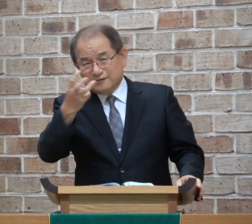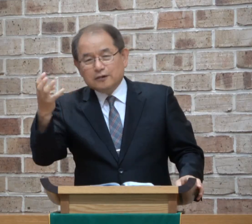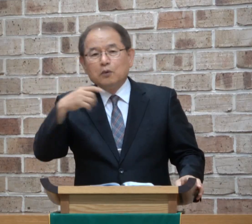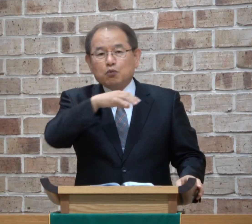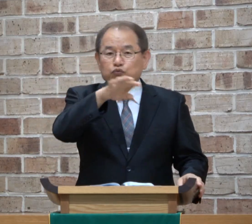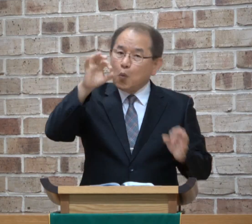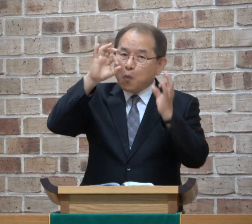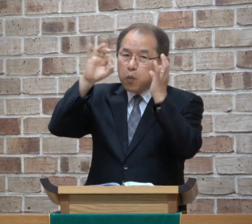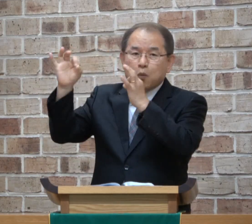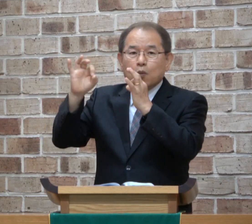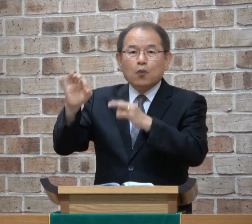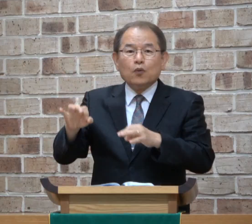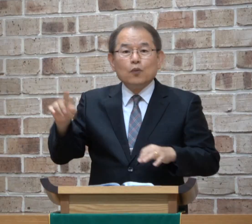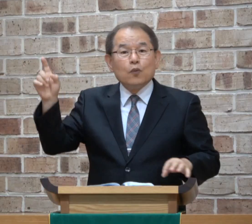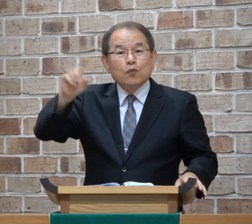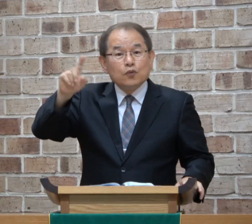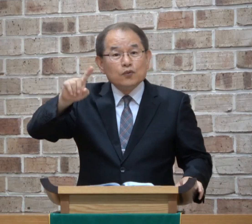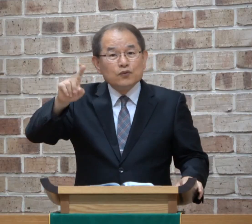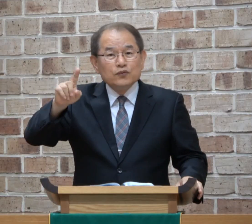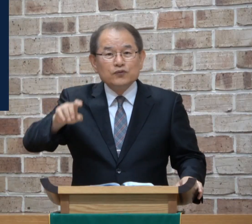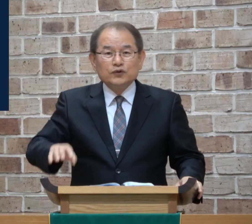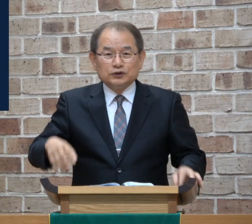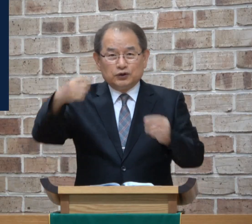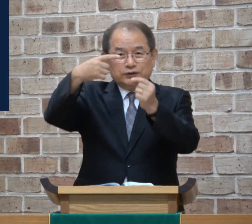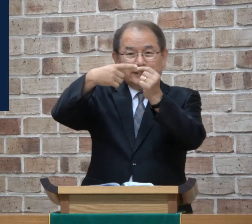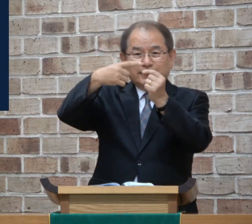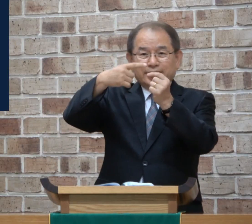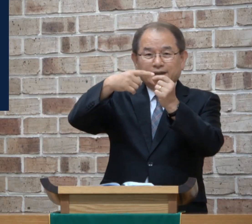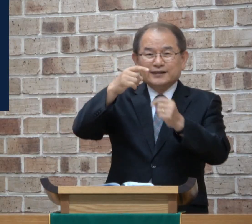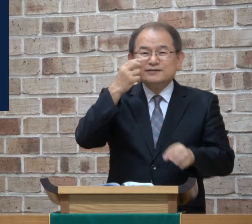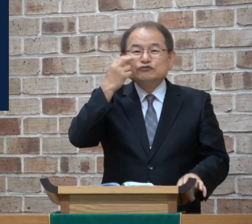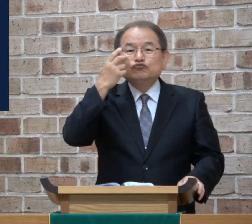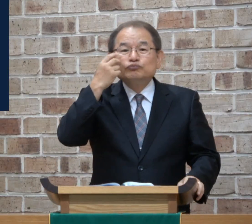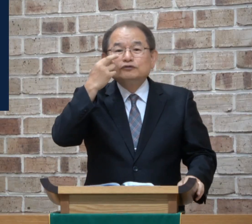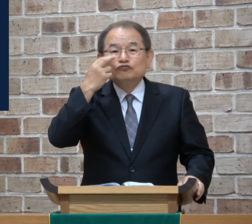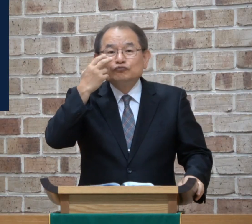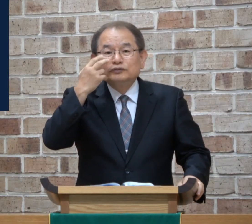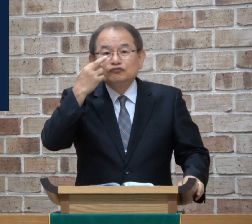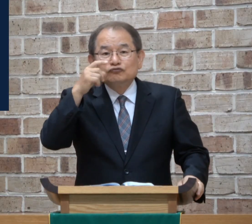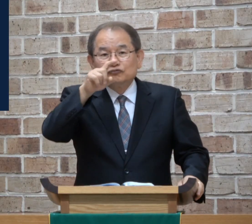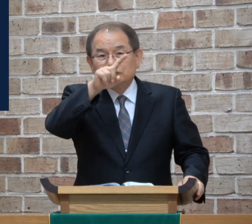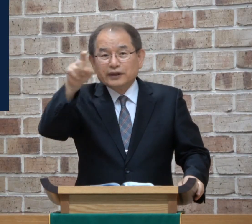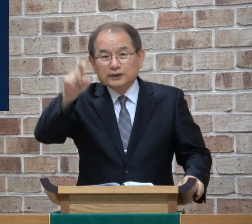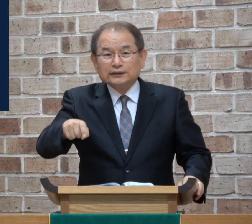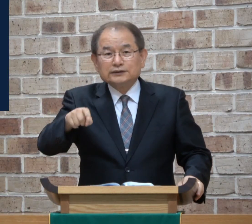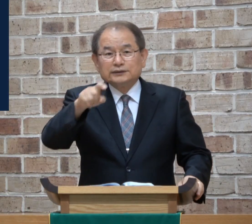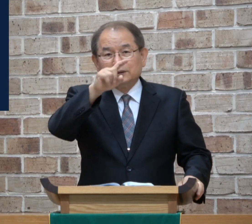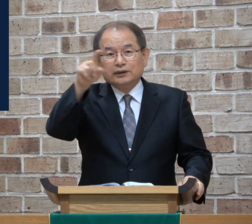여러 가지 징후들을 보면 정말 때가 이제 마지막에 가까웠구나 라는 생각이 들 때가 많이 있습니다.